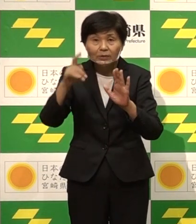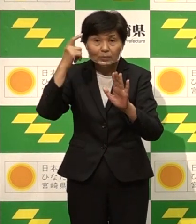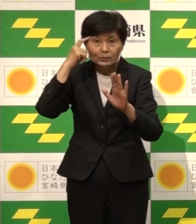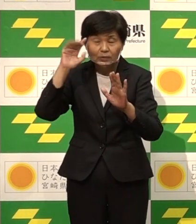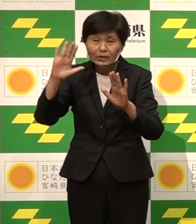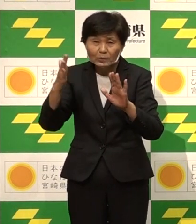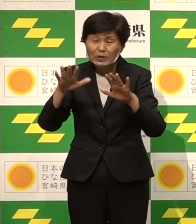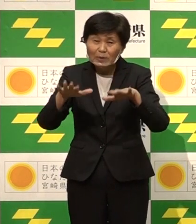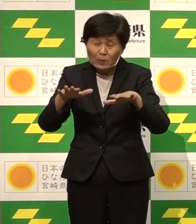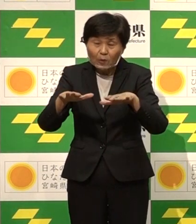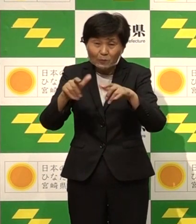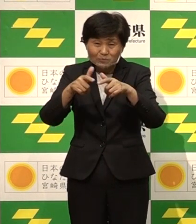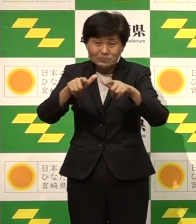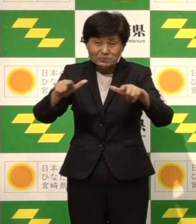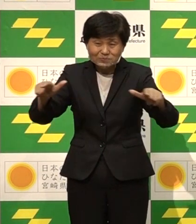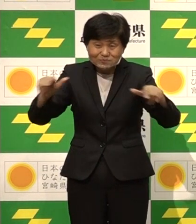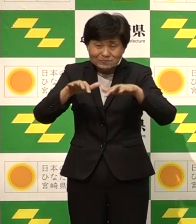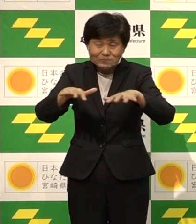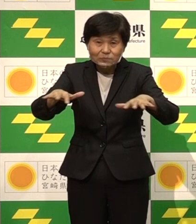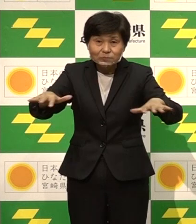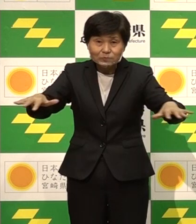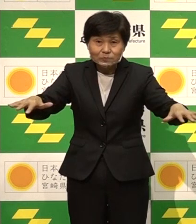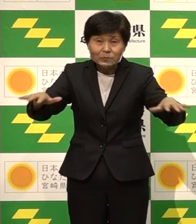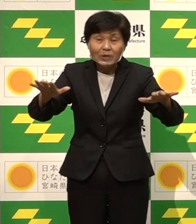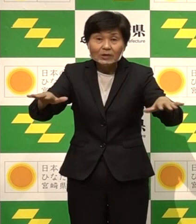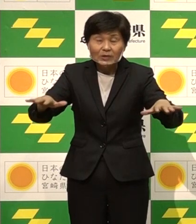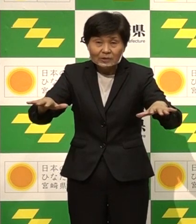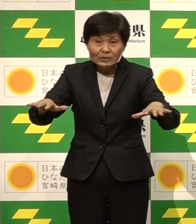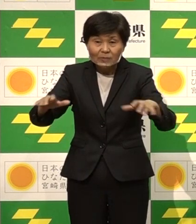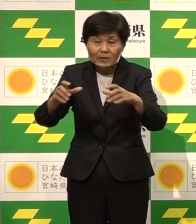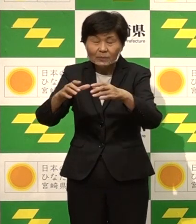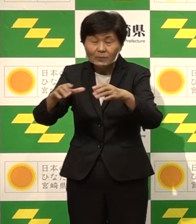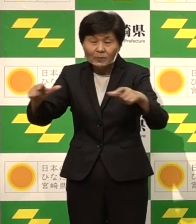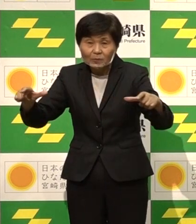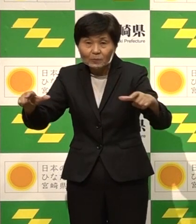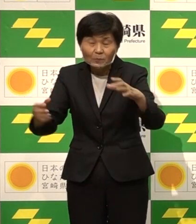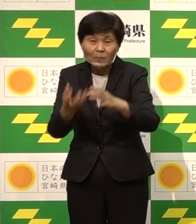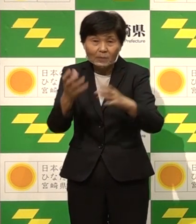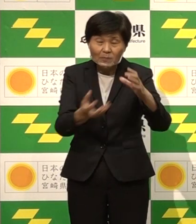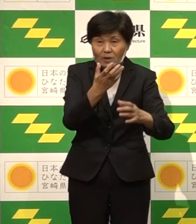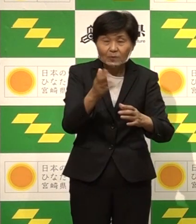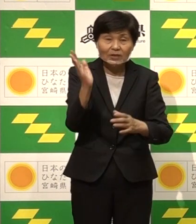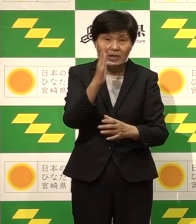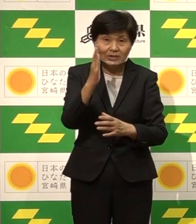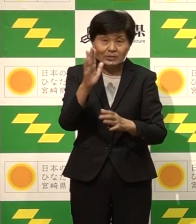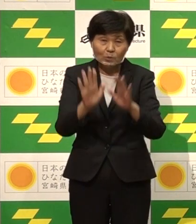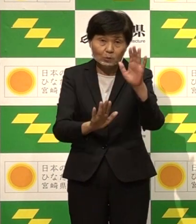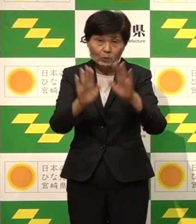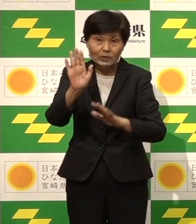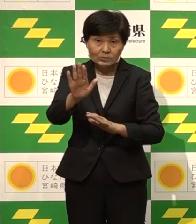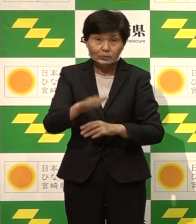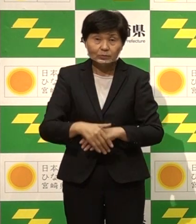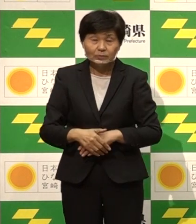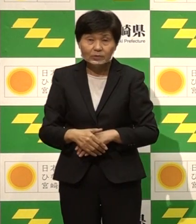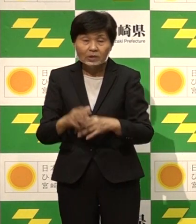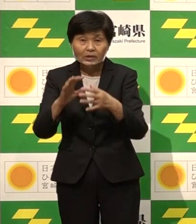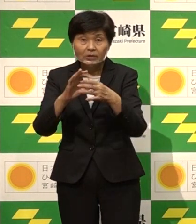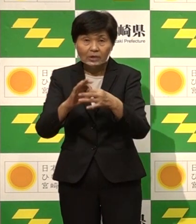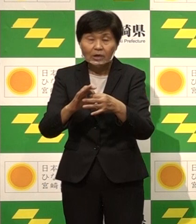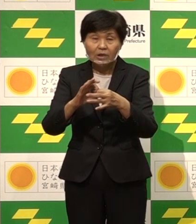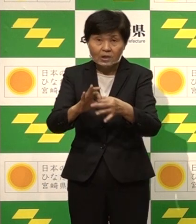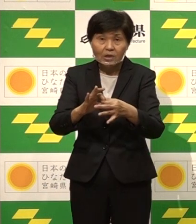そして今、飲食店のクラスターが続発することで拡大している状況がない状況の中でですね、そこ